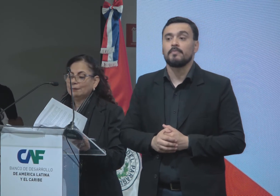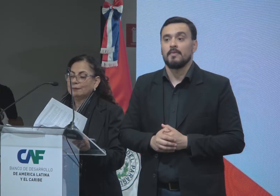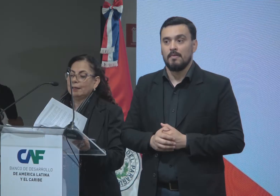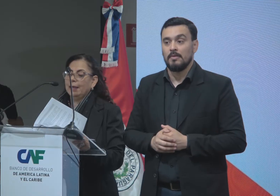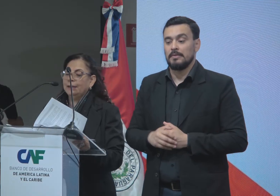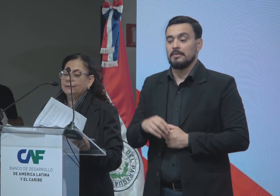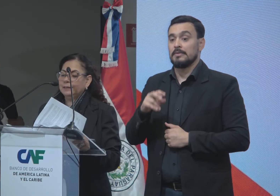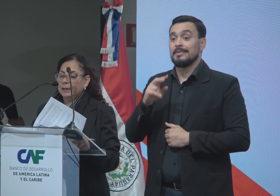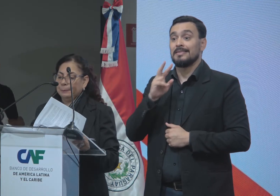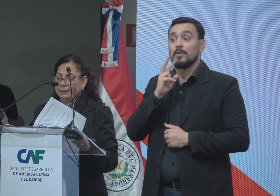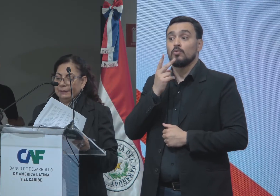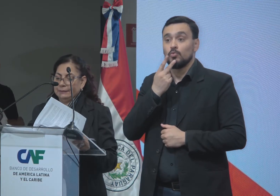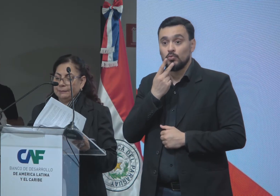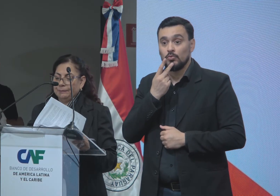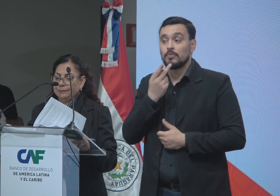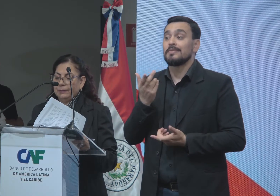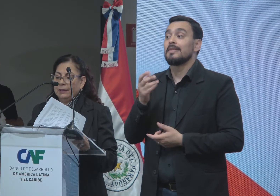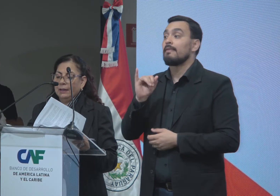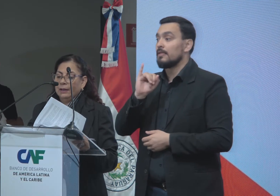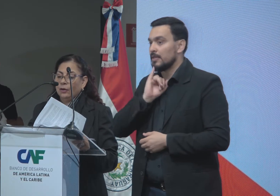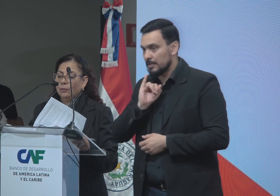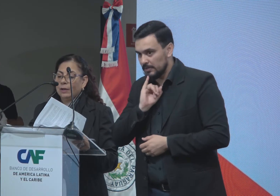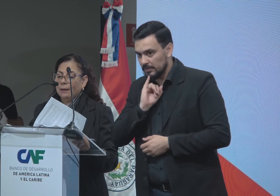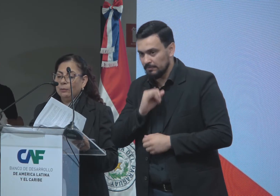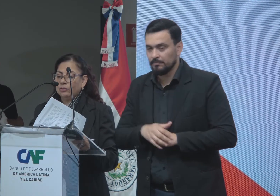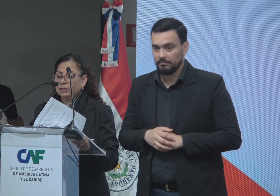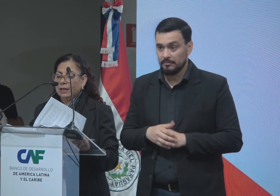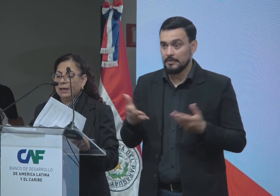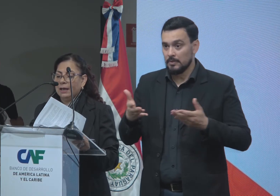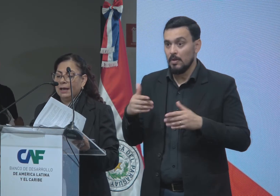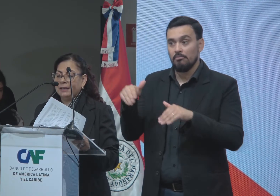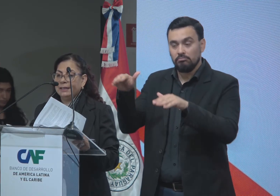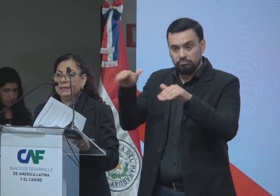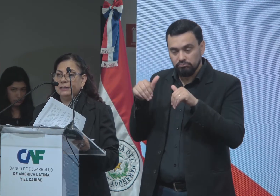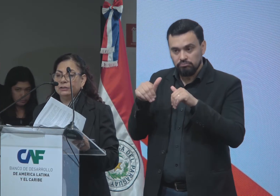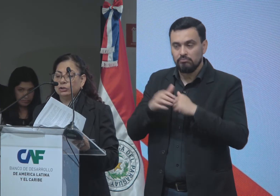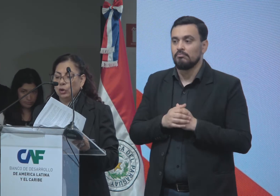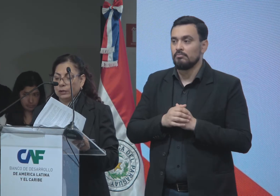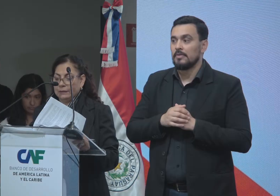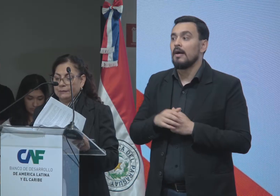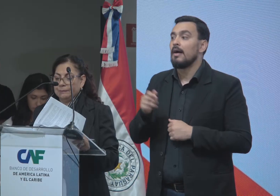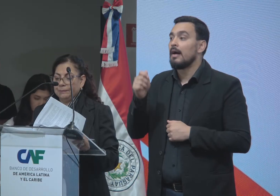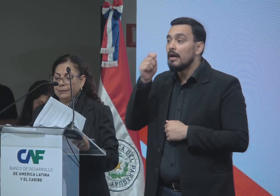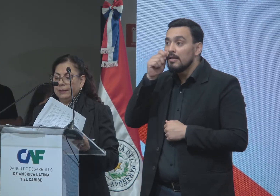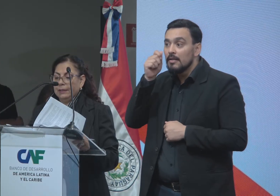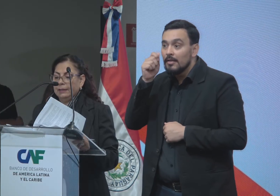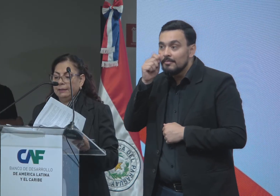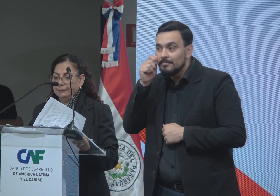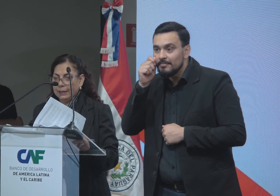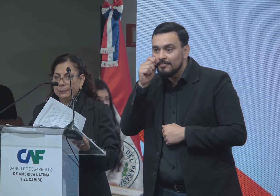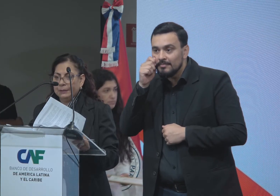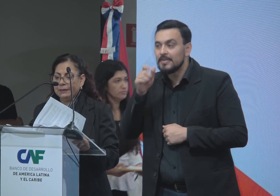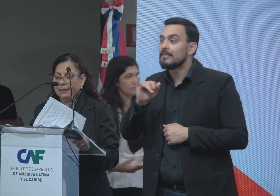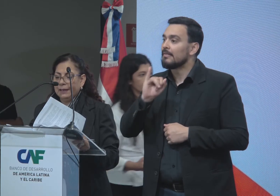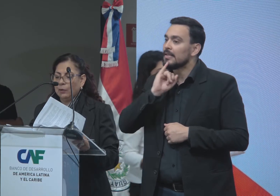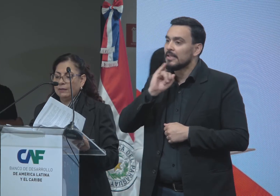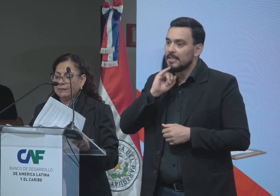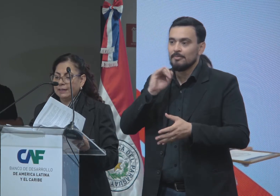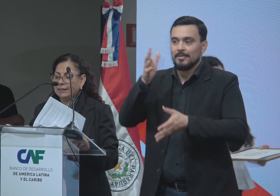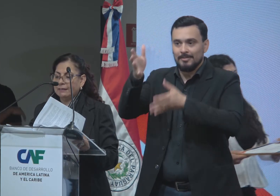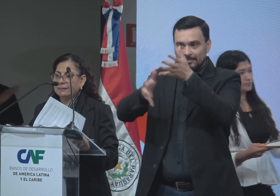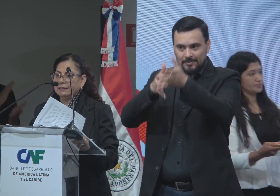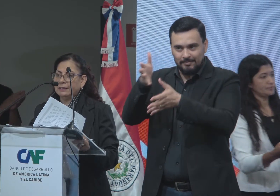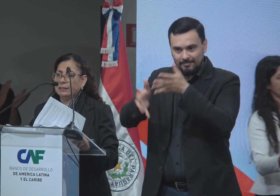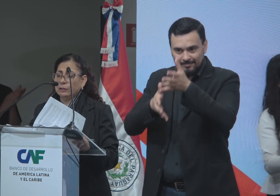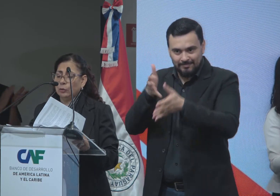Traductores e intérpretes. Convocamos a Ariel Torres, intérprete de lengua de